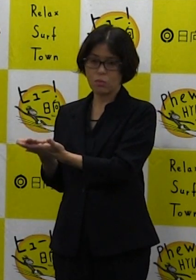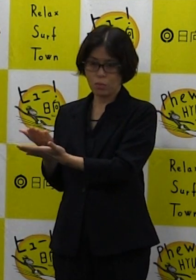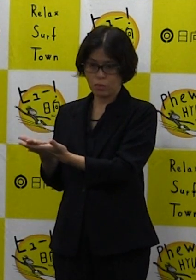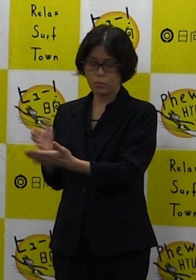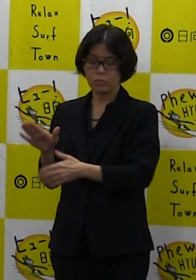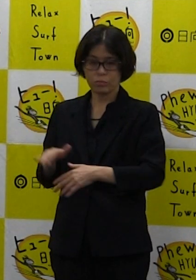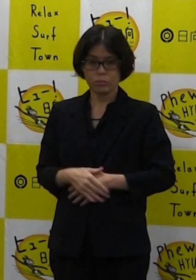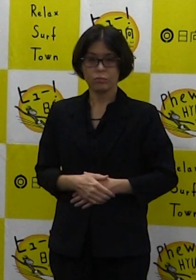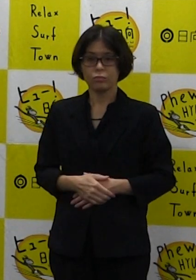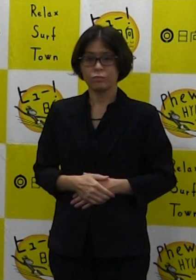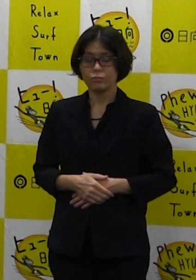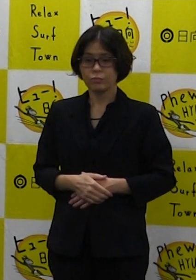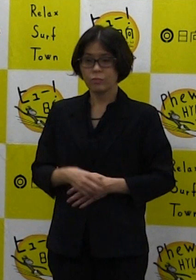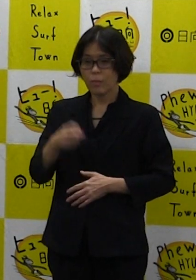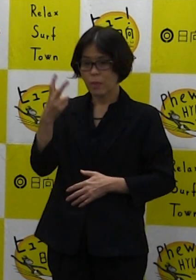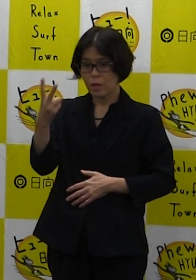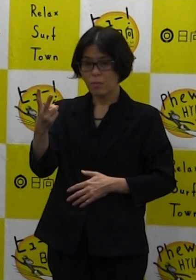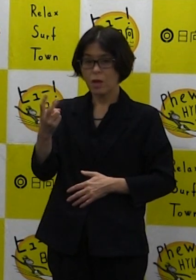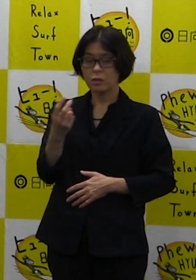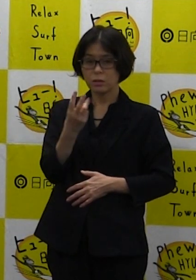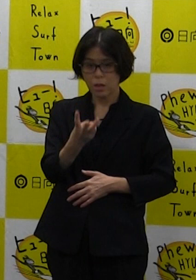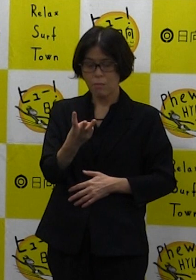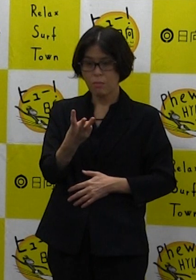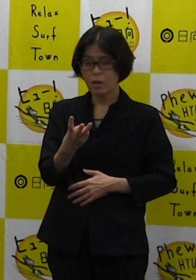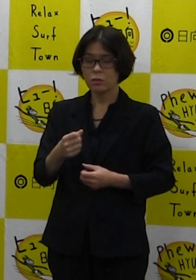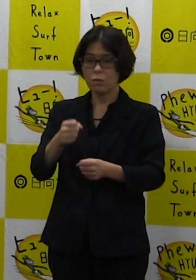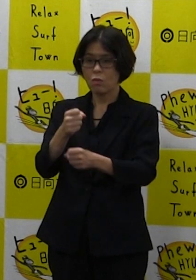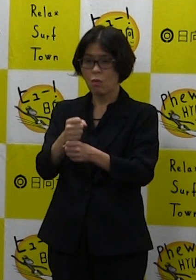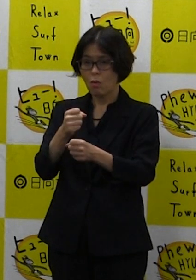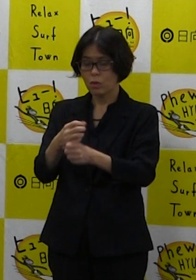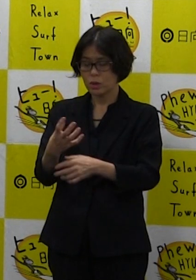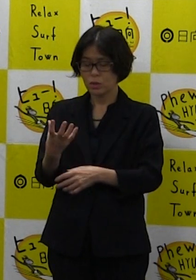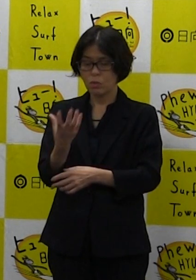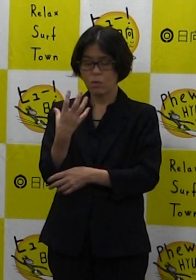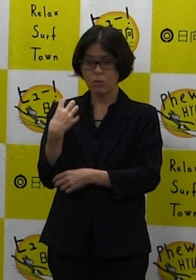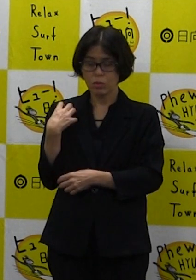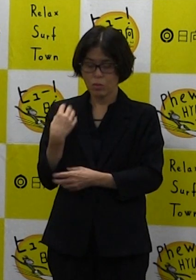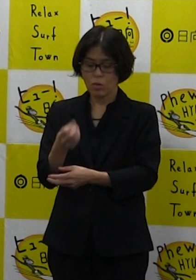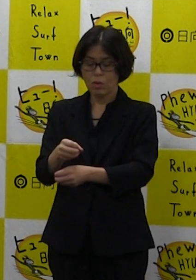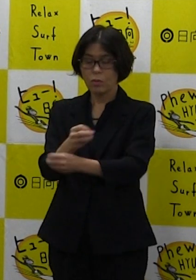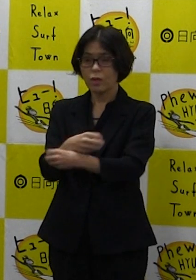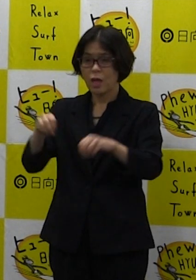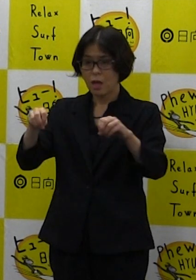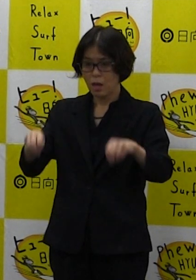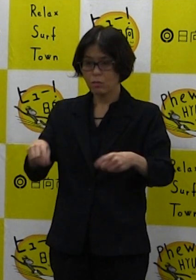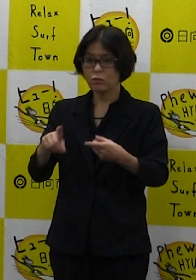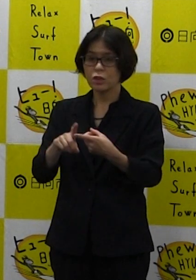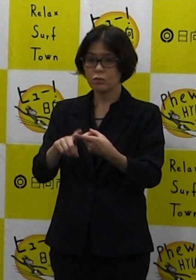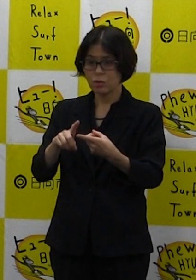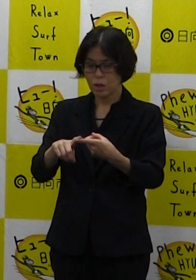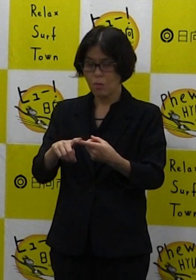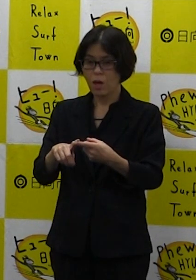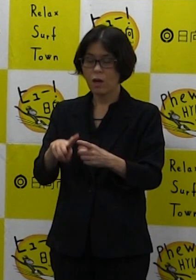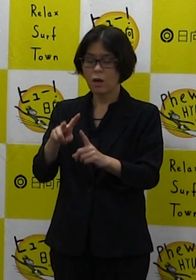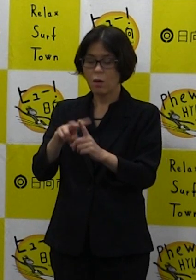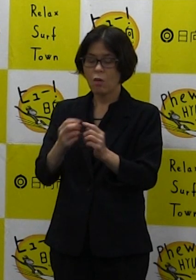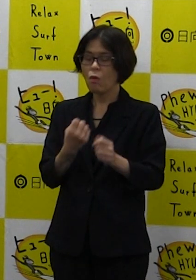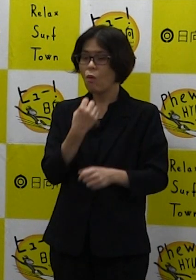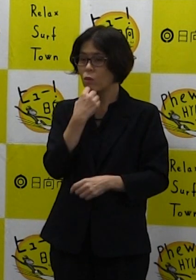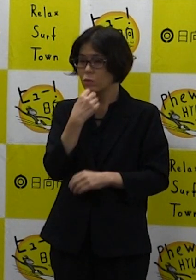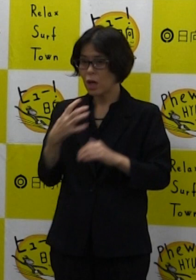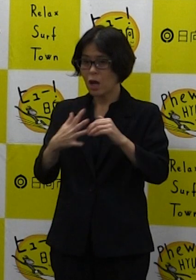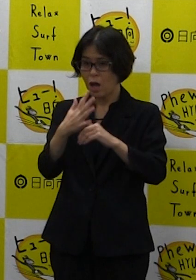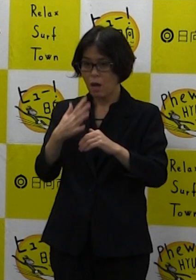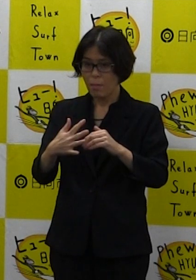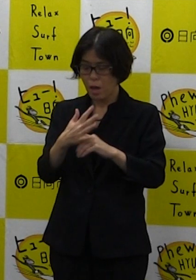ます2番3番の工事請負契約の締結についてはオクラが浜総合